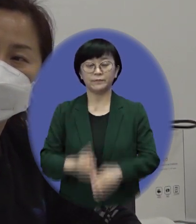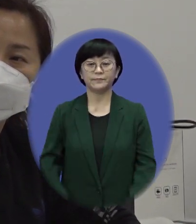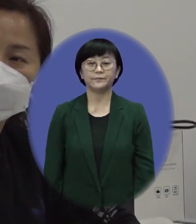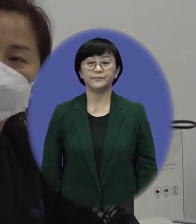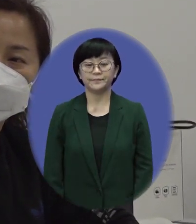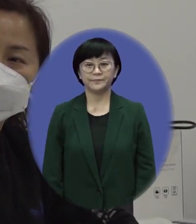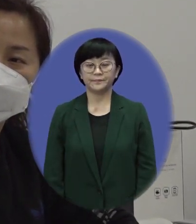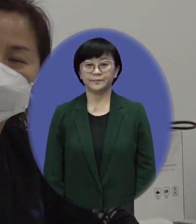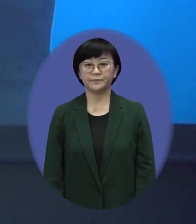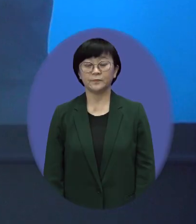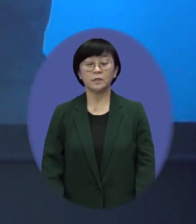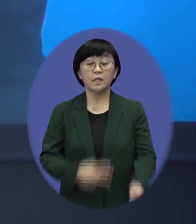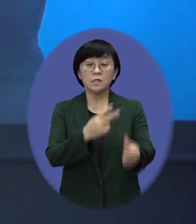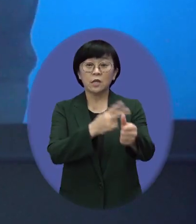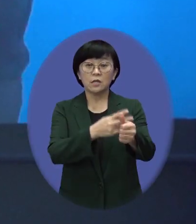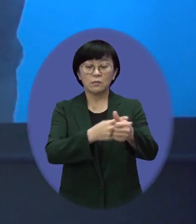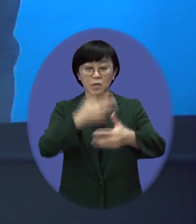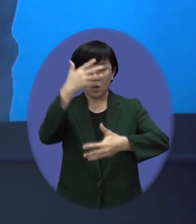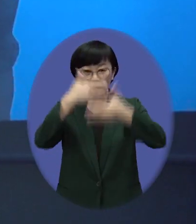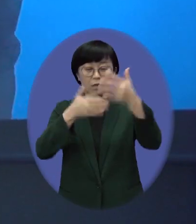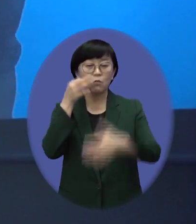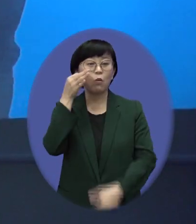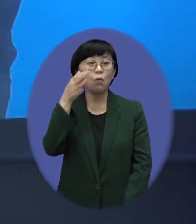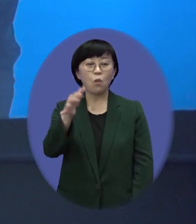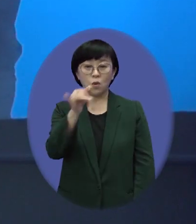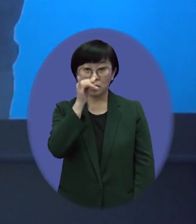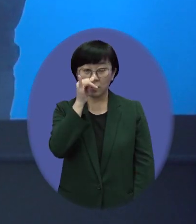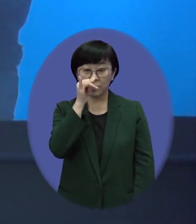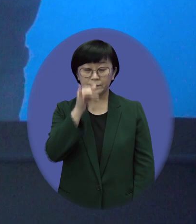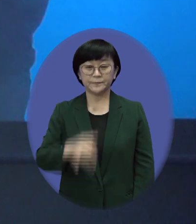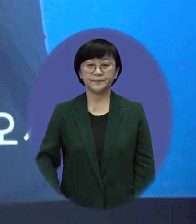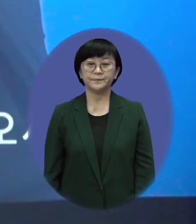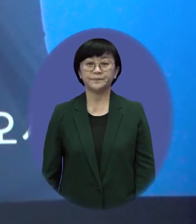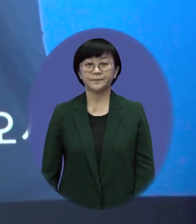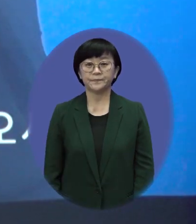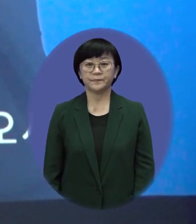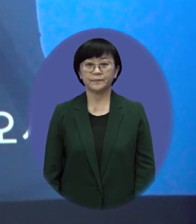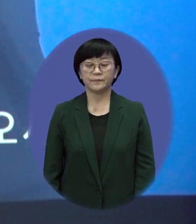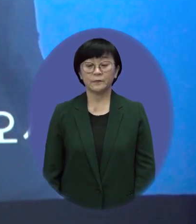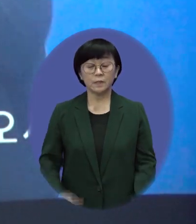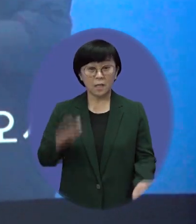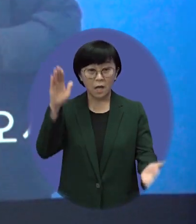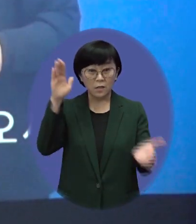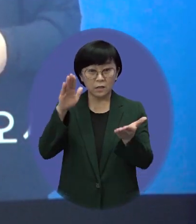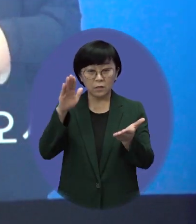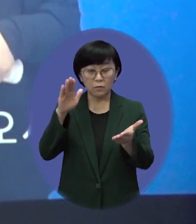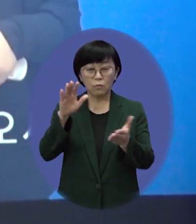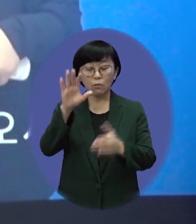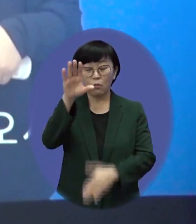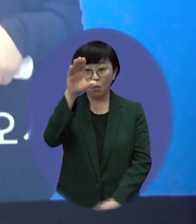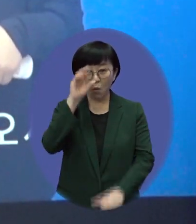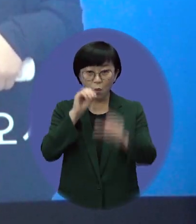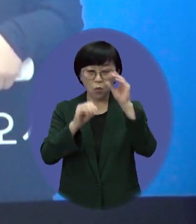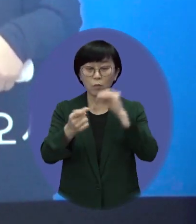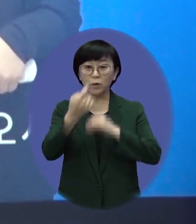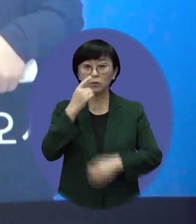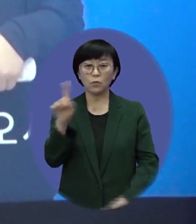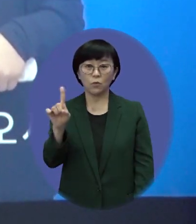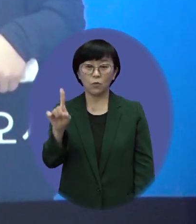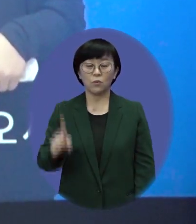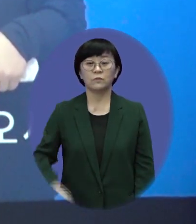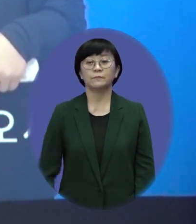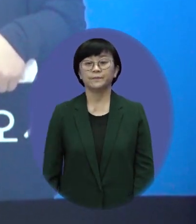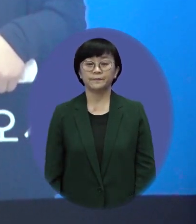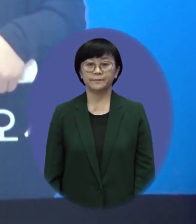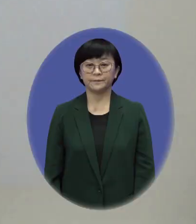공서쓰기 게임을 하고 있습니다. 도중 강사님이 영상을 하나 보여주십니다. 이 아이들은 무엇을 배우고 있을까요?